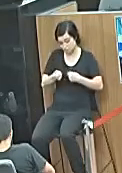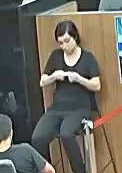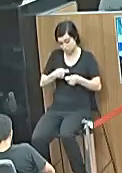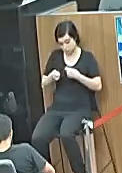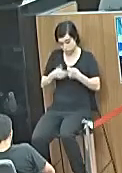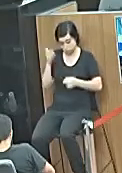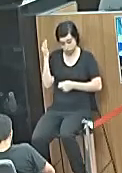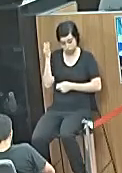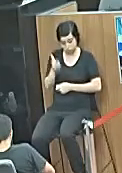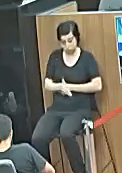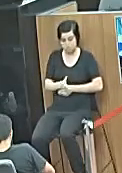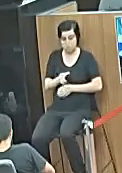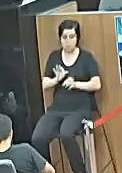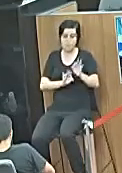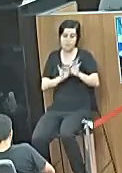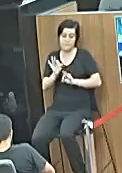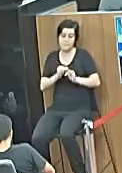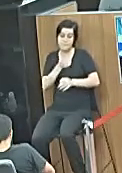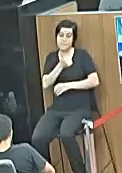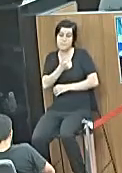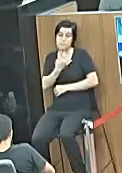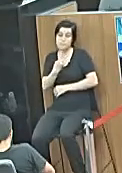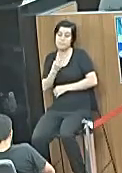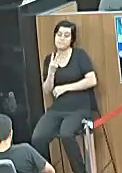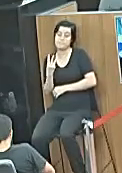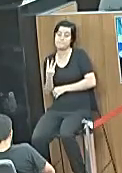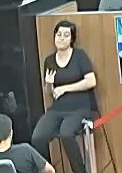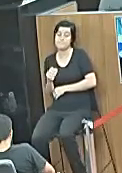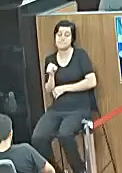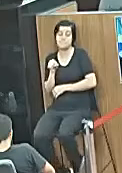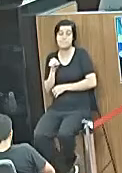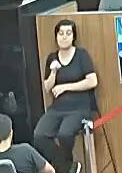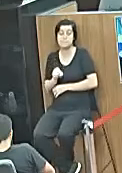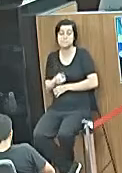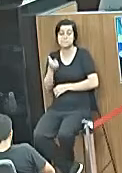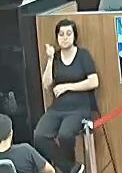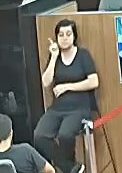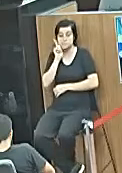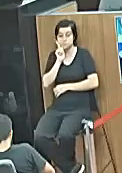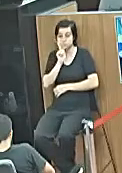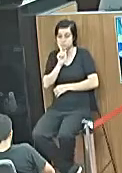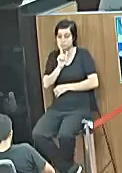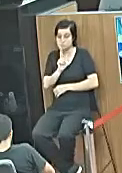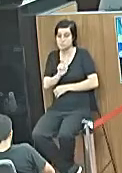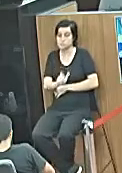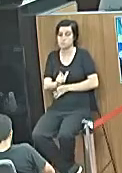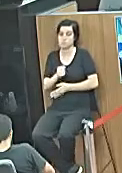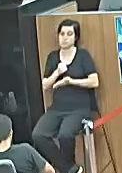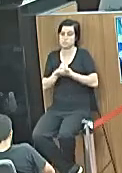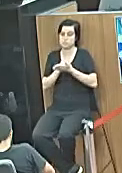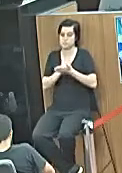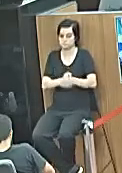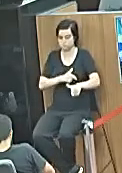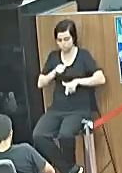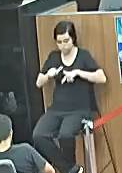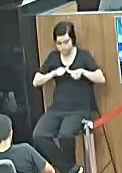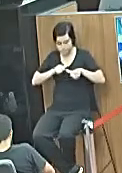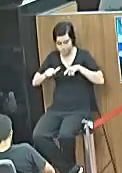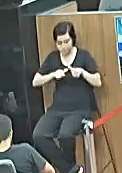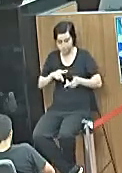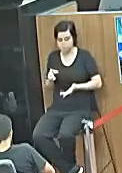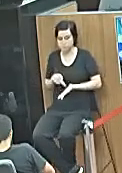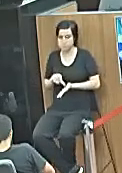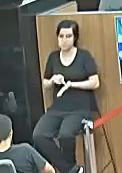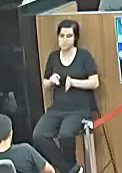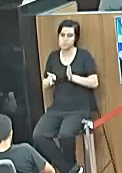direta do programa 143 para realizar a manutenção e operacionalização das unidades